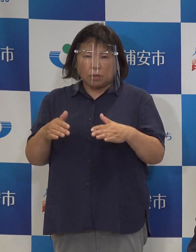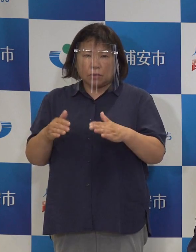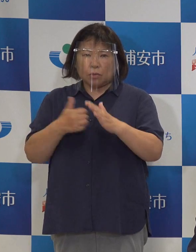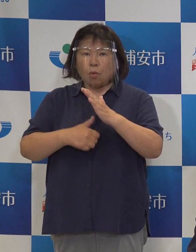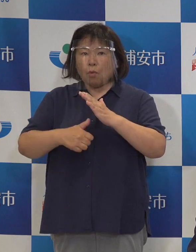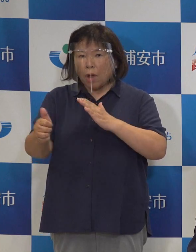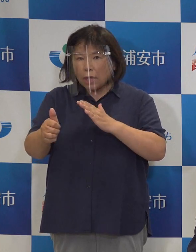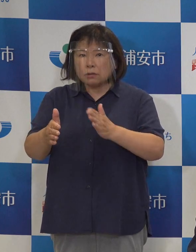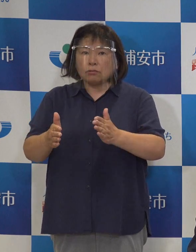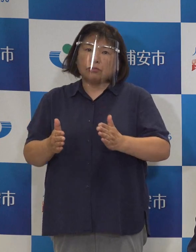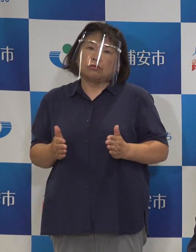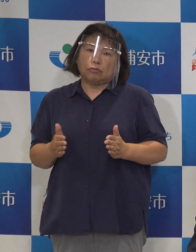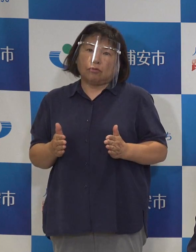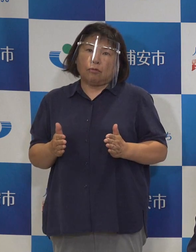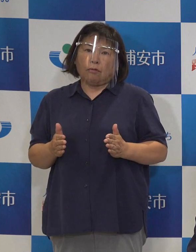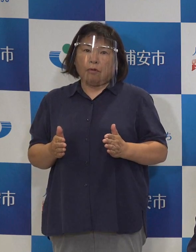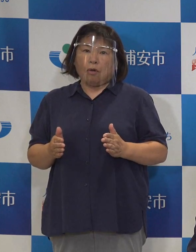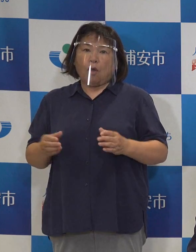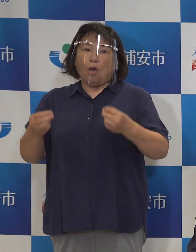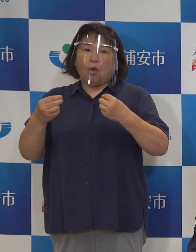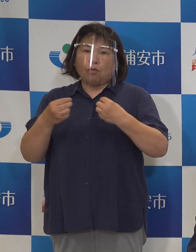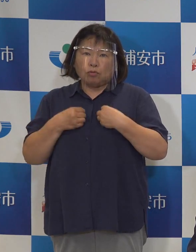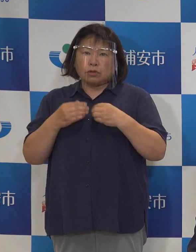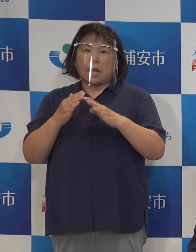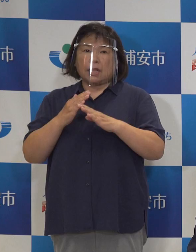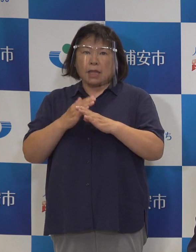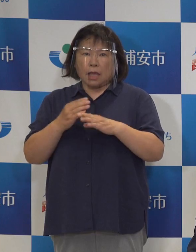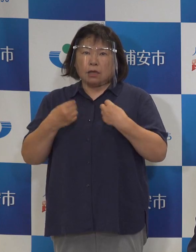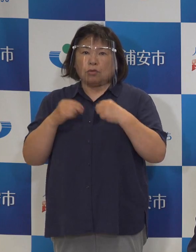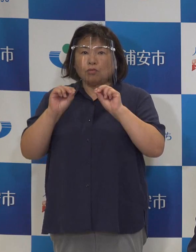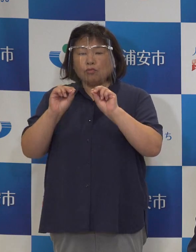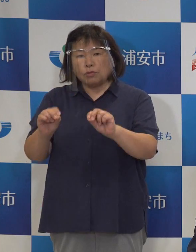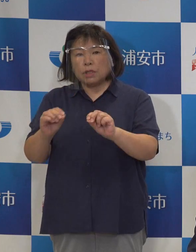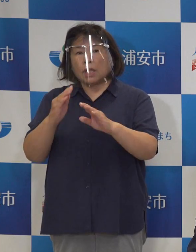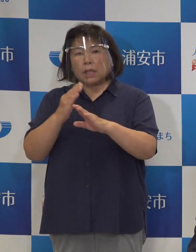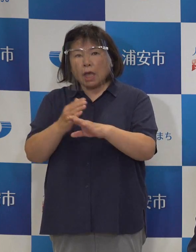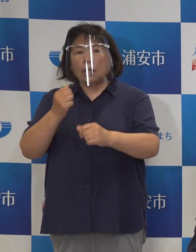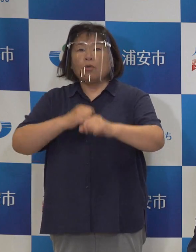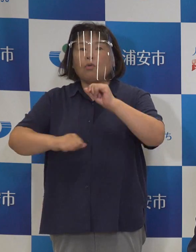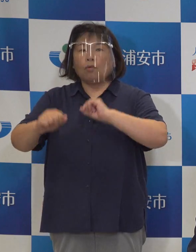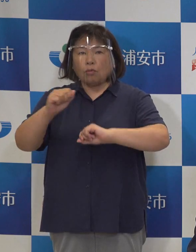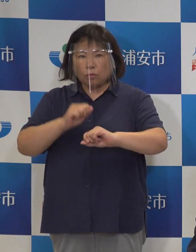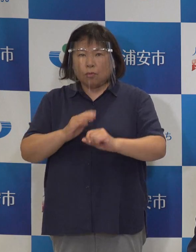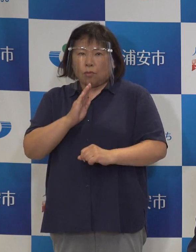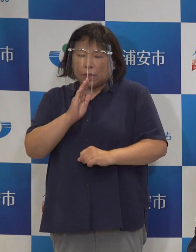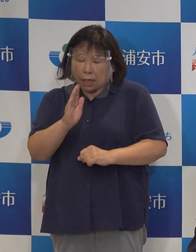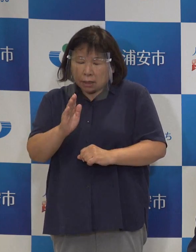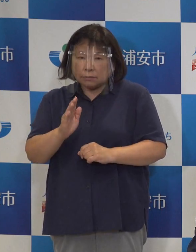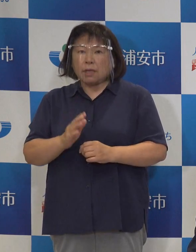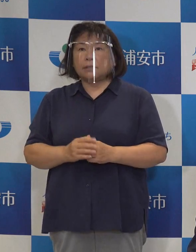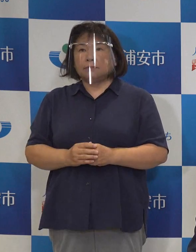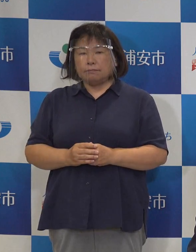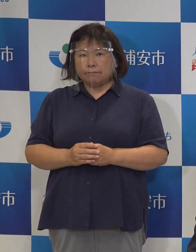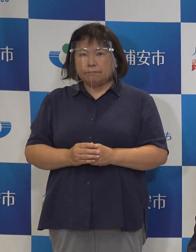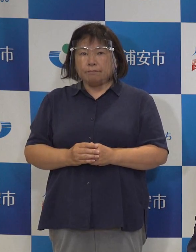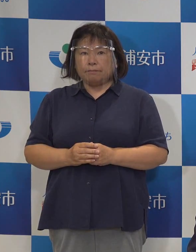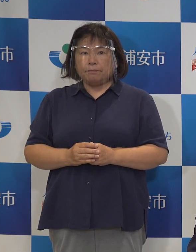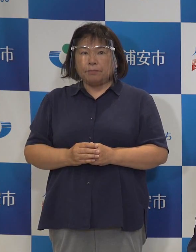の自粛とうつらないうつさない行動の徹底をお願いいたします